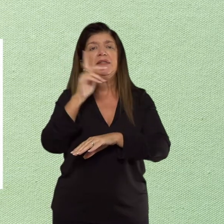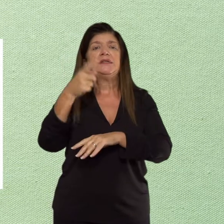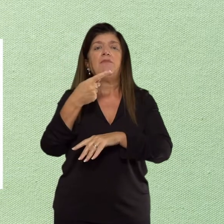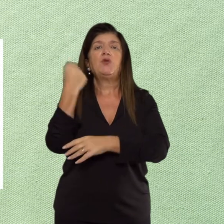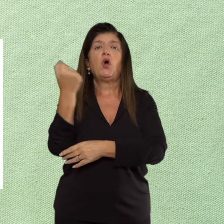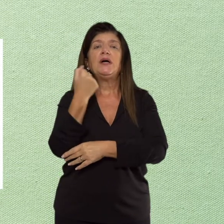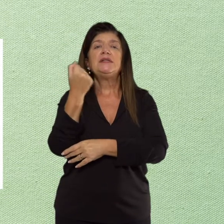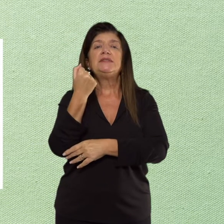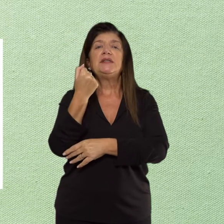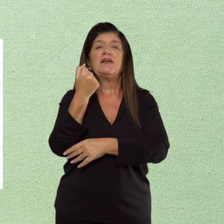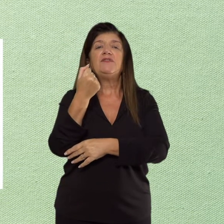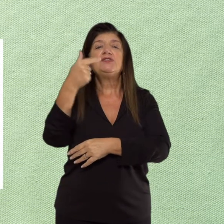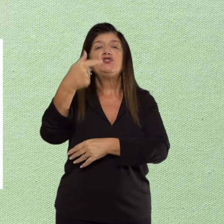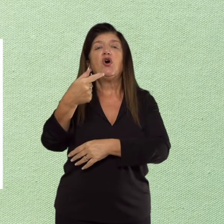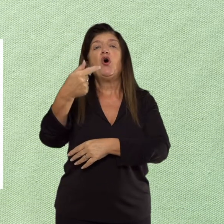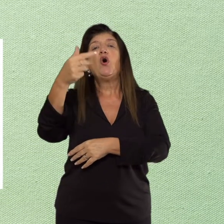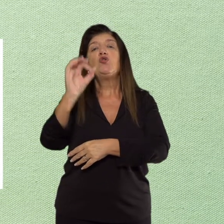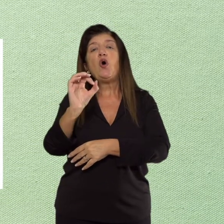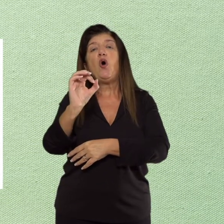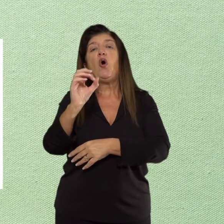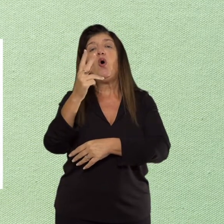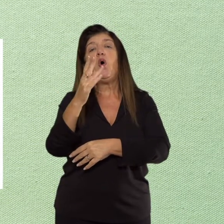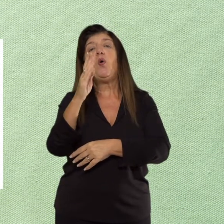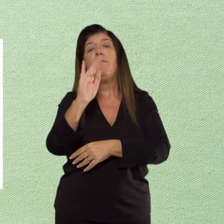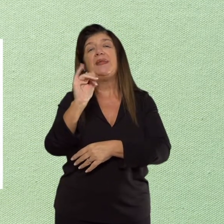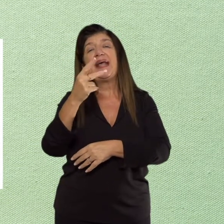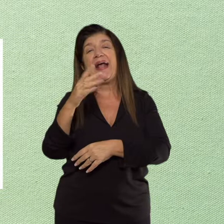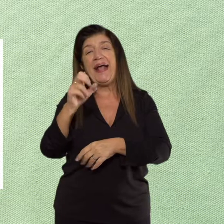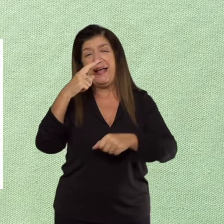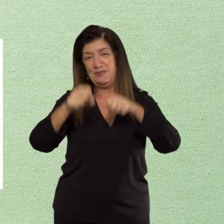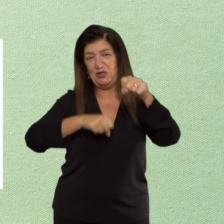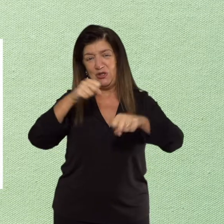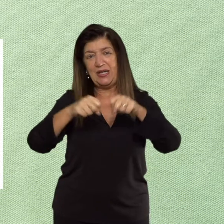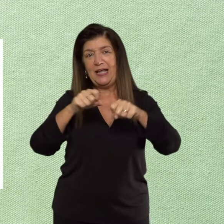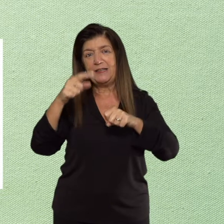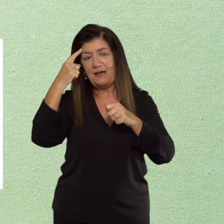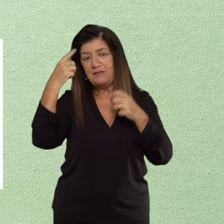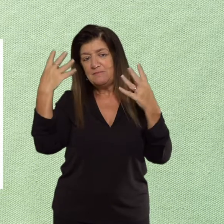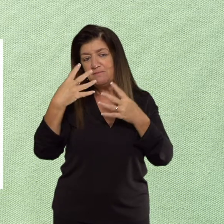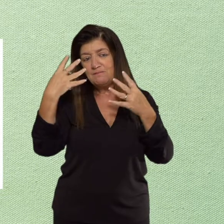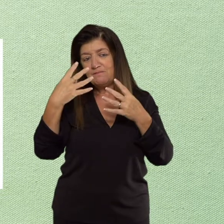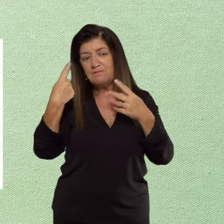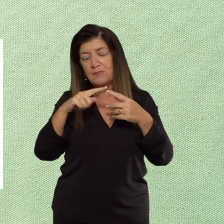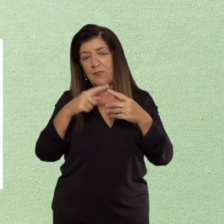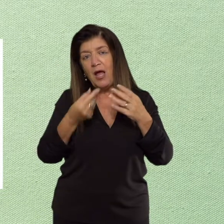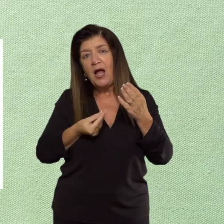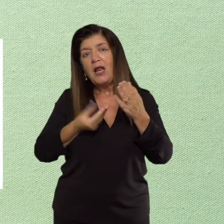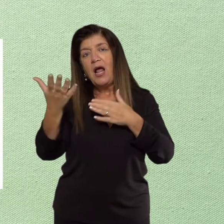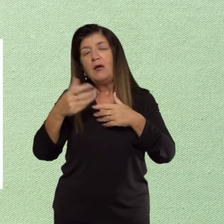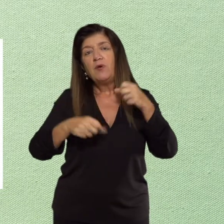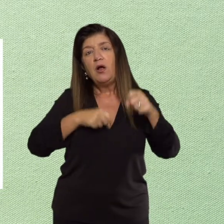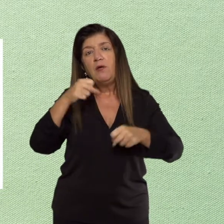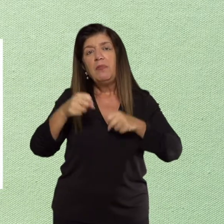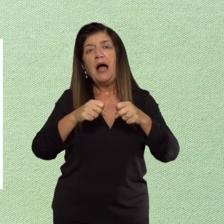il Tobike, sì. si stava ragionando sul mettere a disposizione delle handbike per persone. Sì, allora